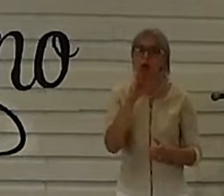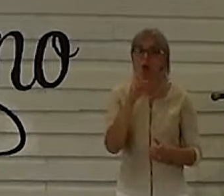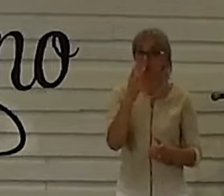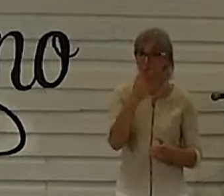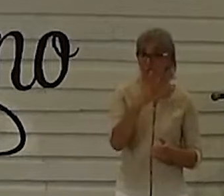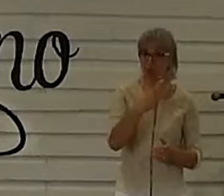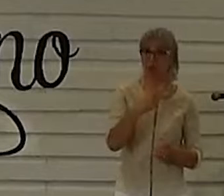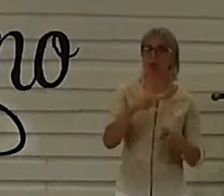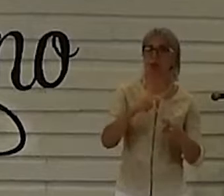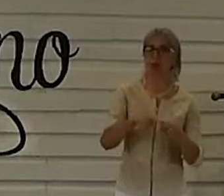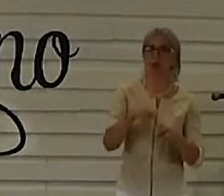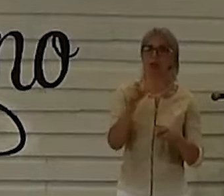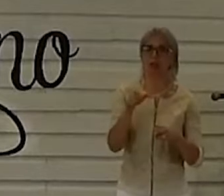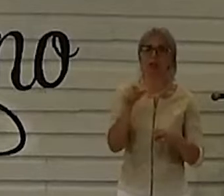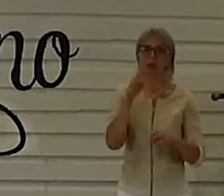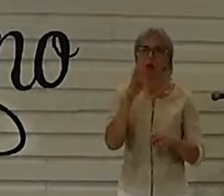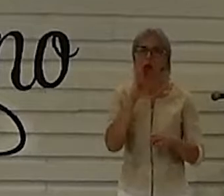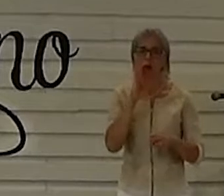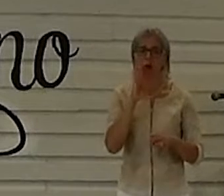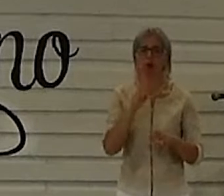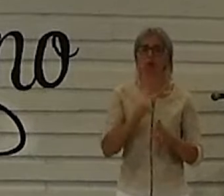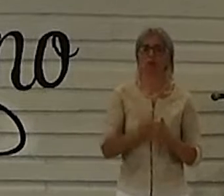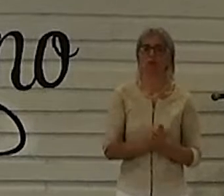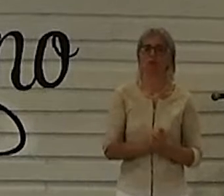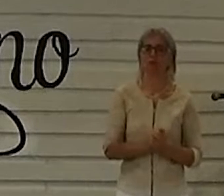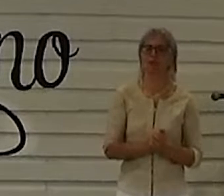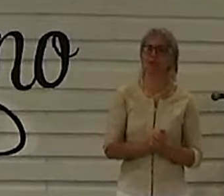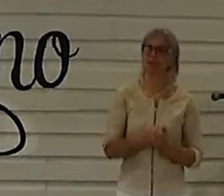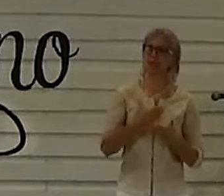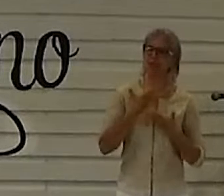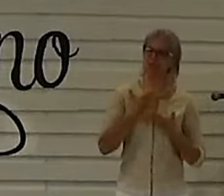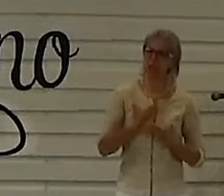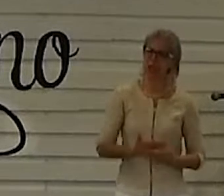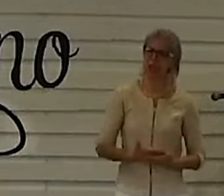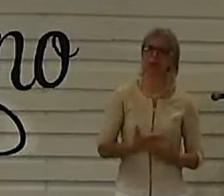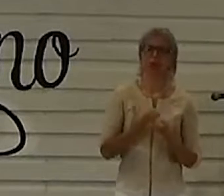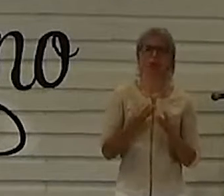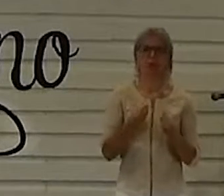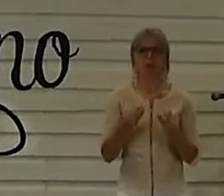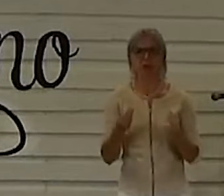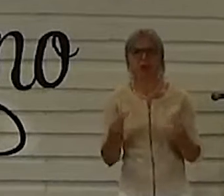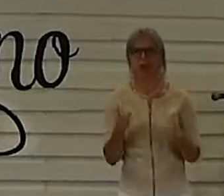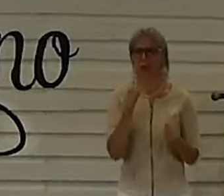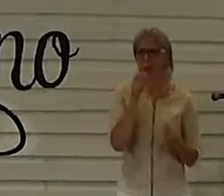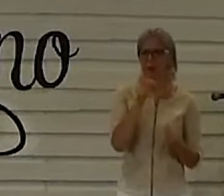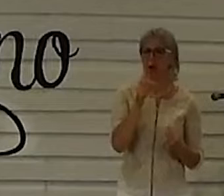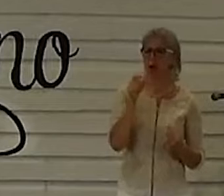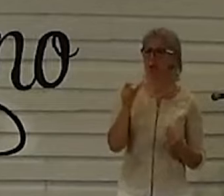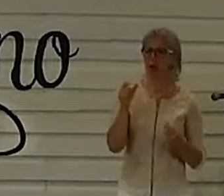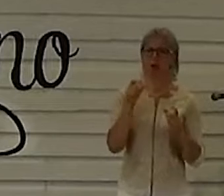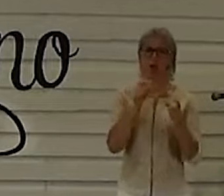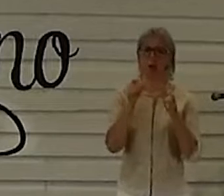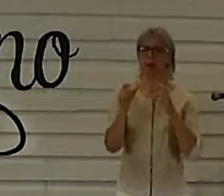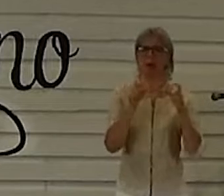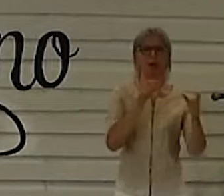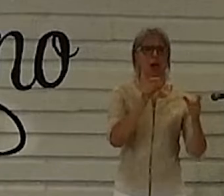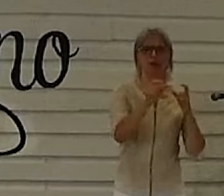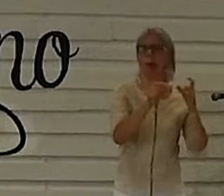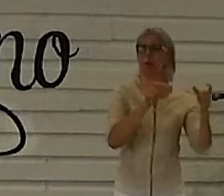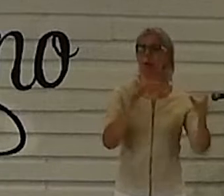Quante delusioni, quante parole gettate al vento. No, non faremo mai una, mai, noi non avremo mai niente a che